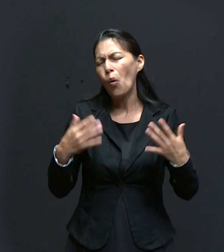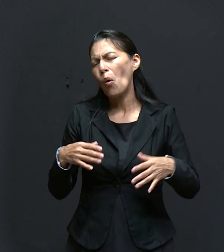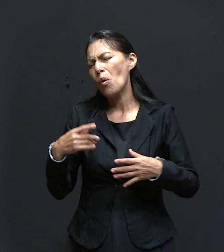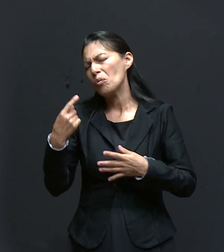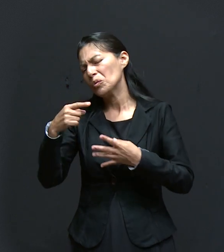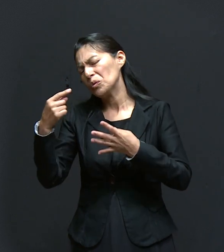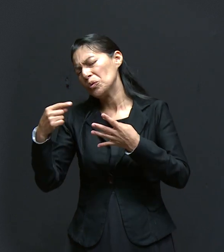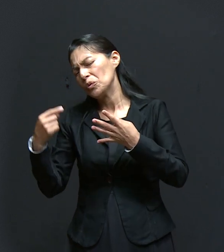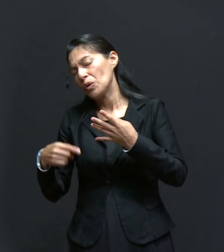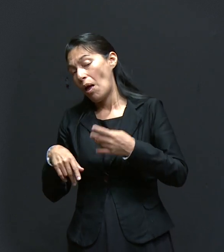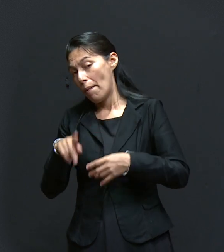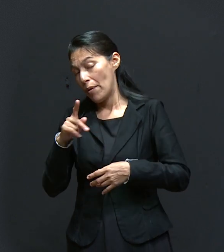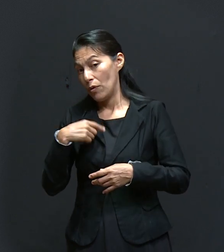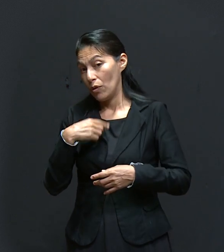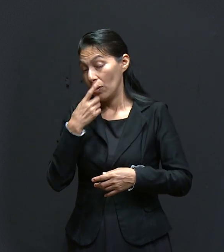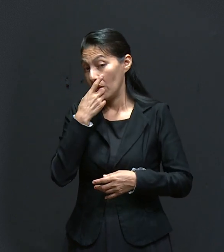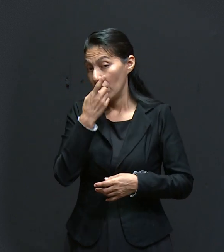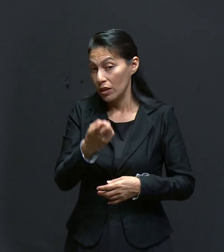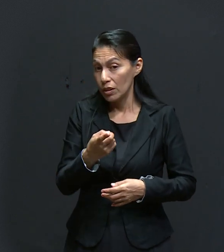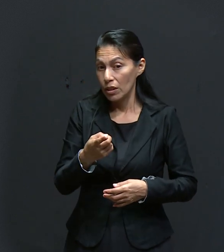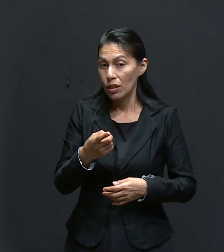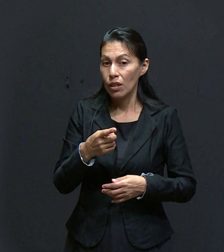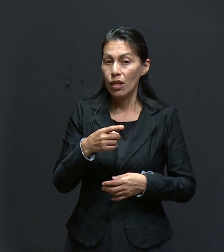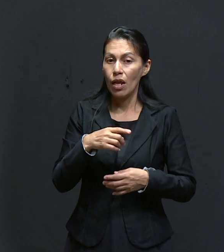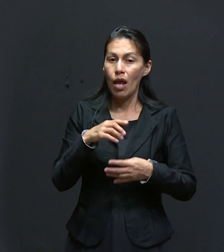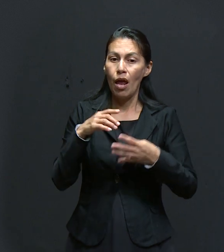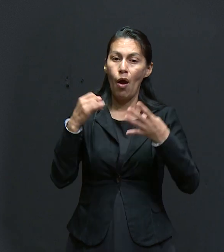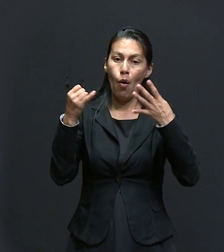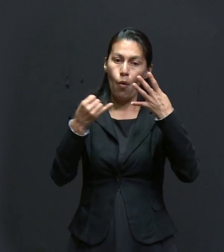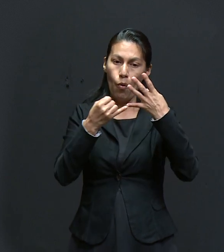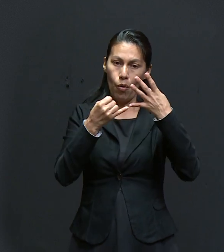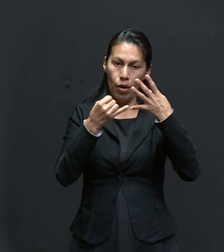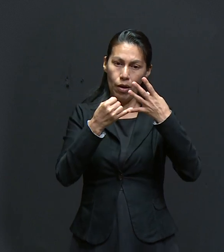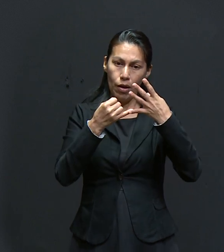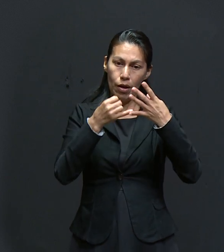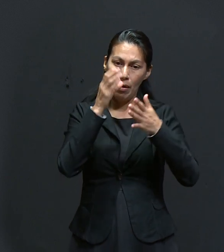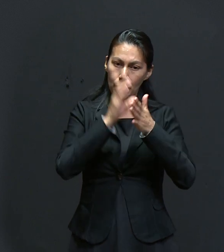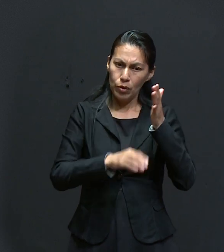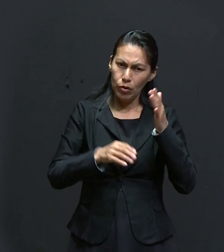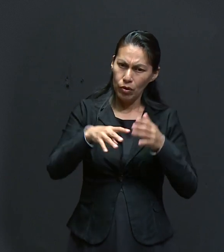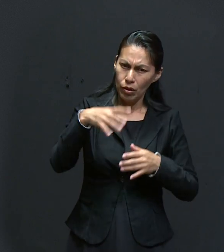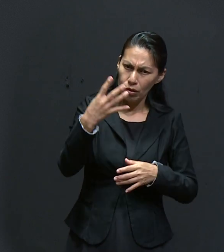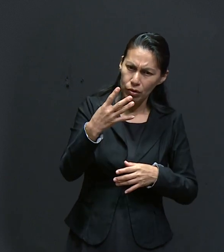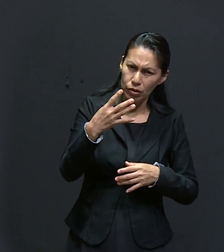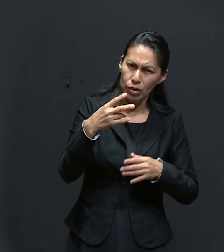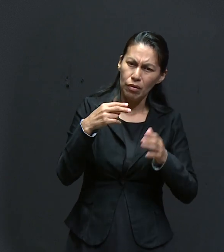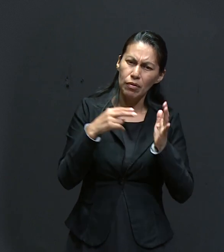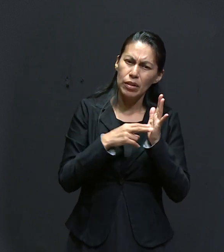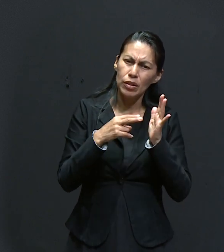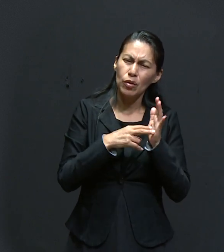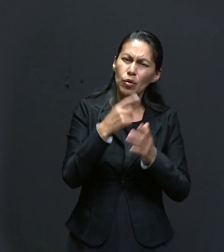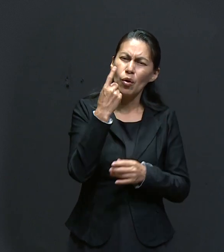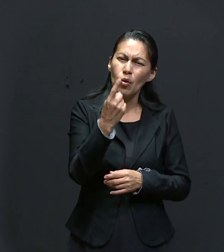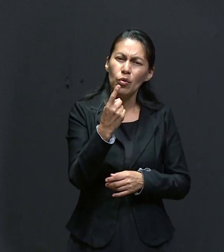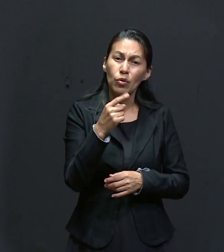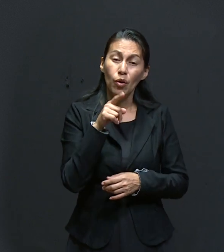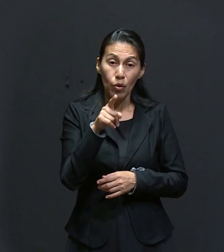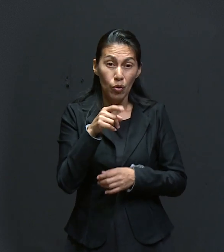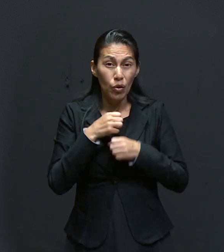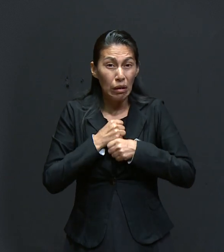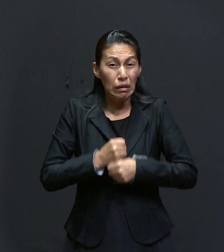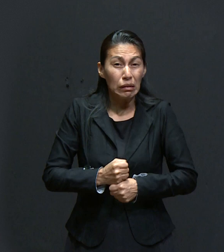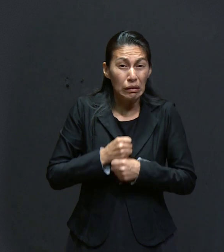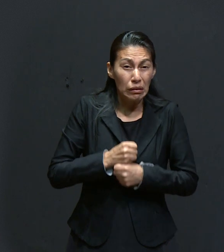tantos pero hoy quiero compartir promesa que está en evangelio de san juan' capítulo 14 desde el primer versículo